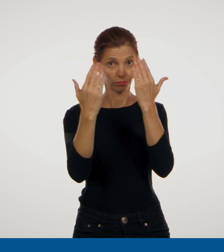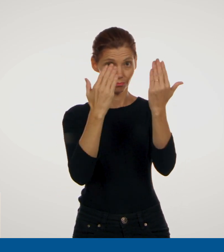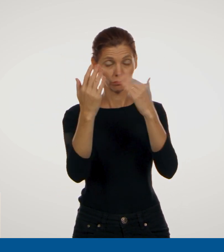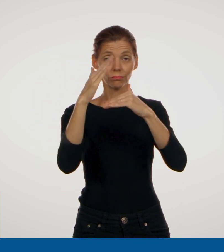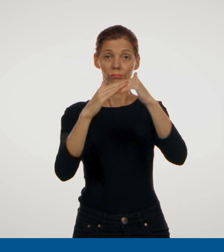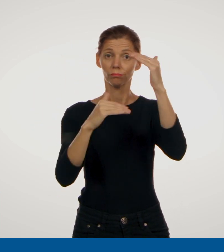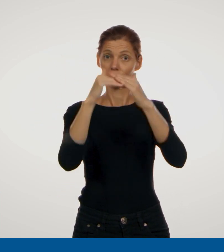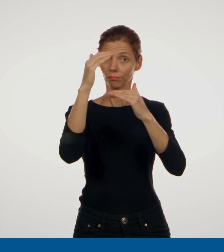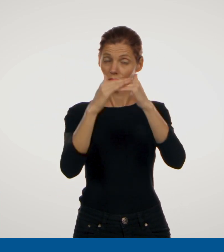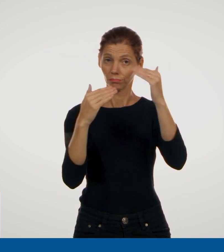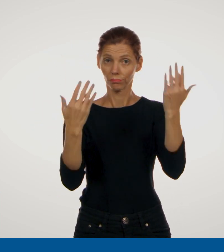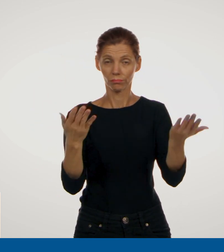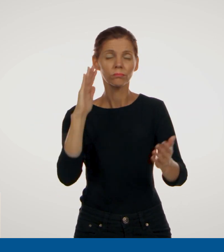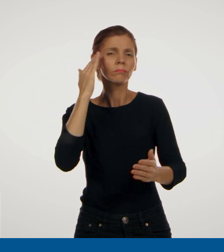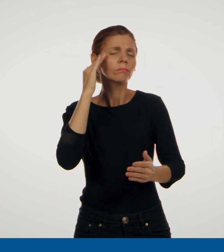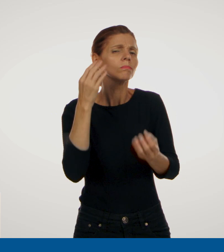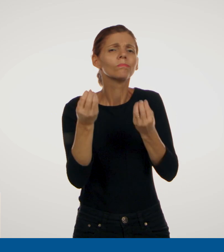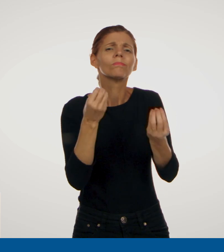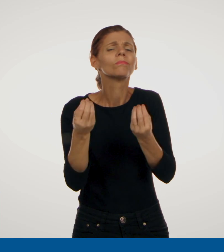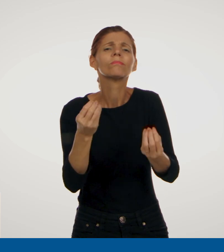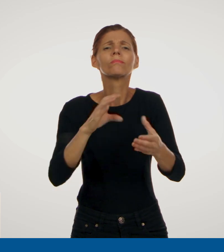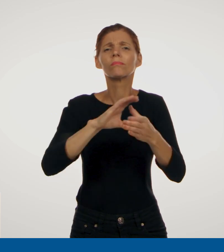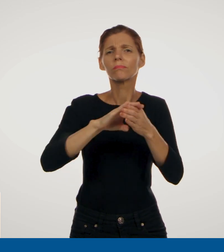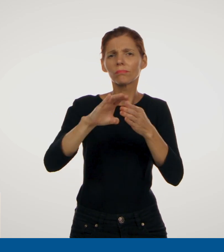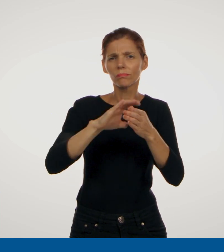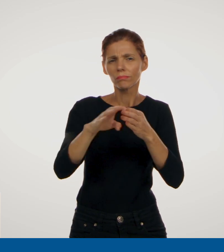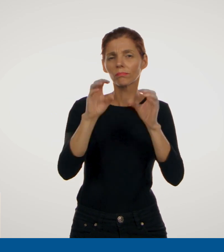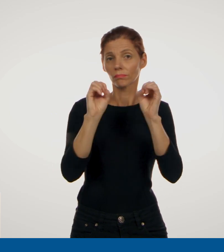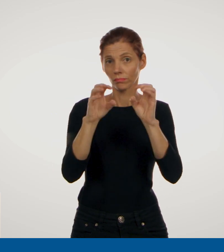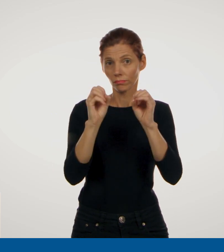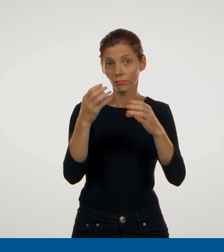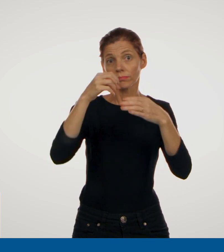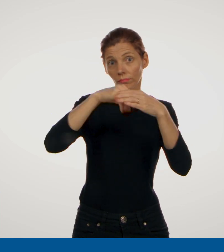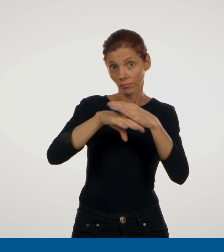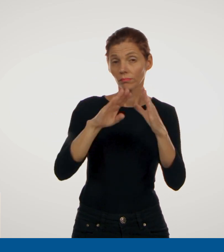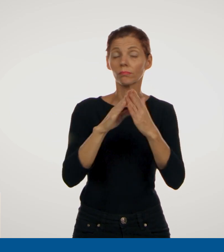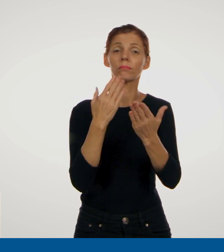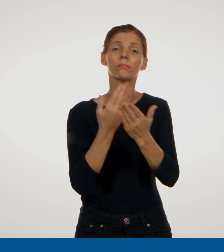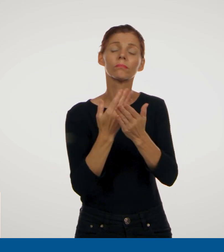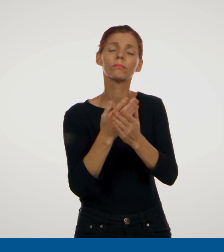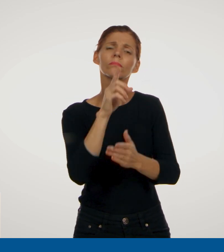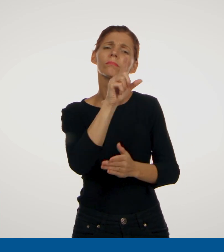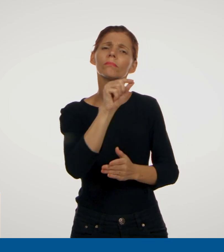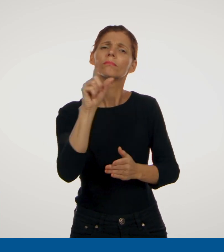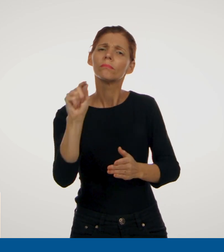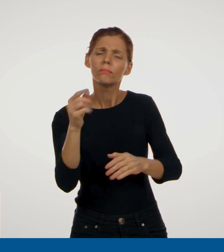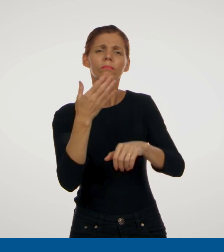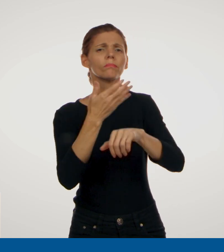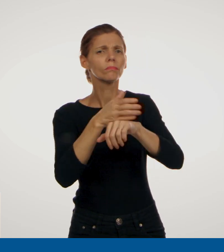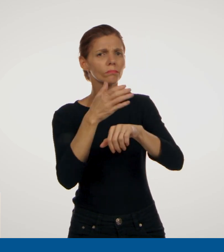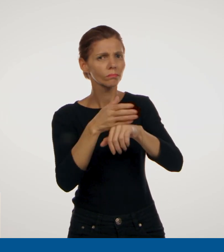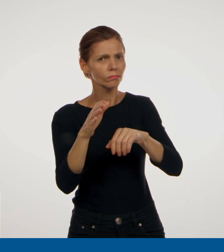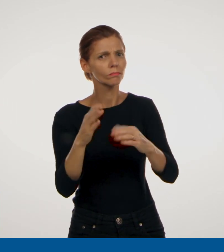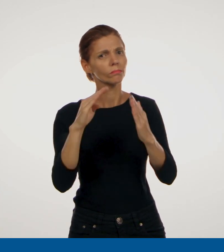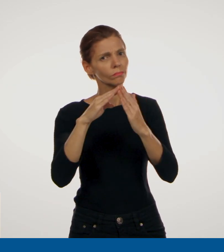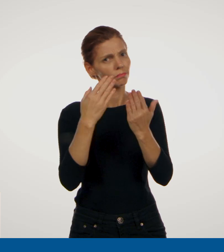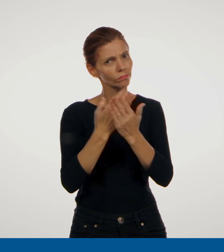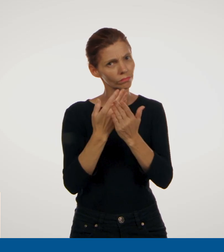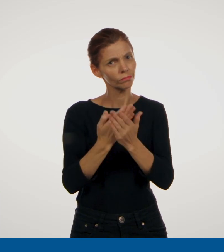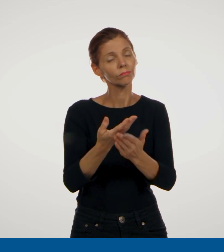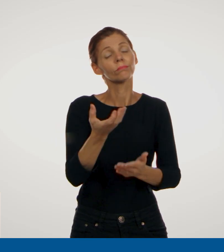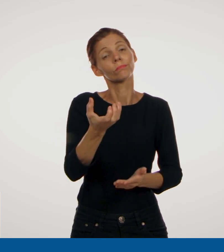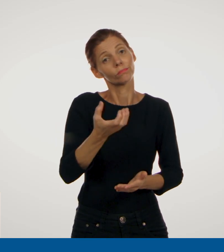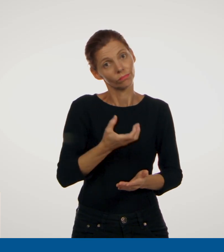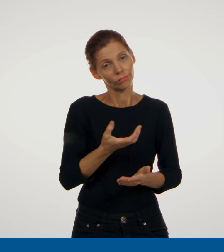da aprendizagem, para que entendam a orientação do ensino nas escolas atuais e optem pela prática escolar que